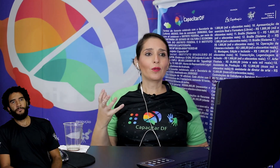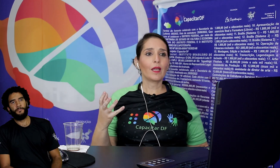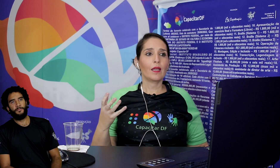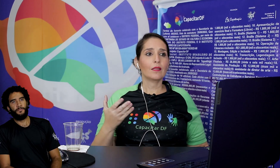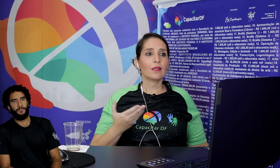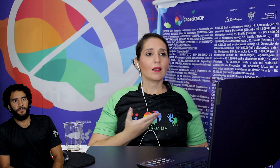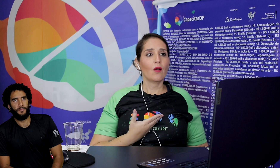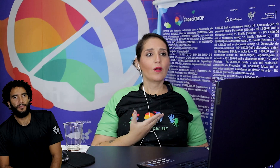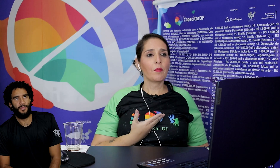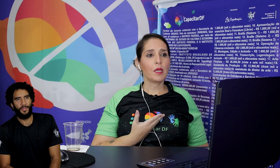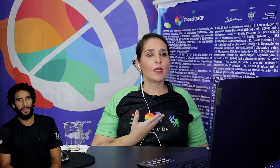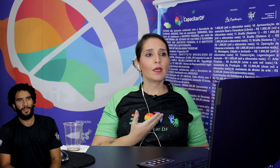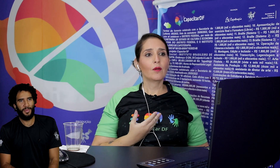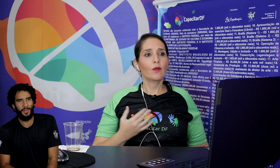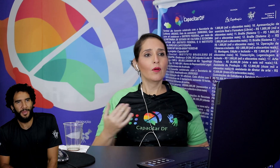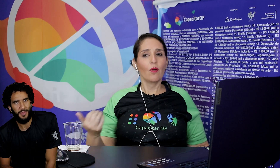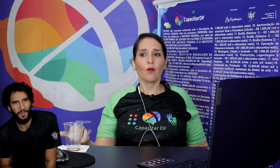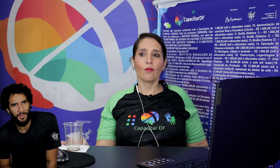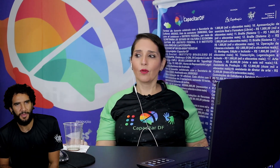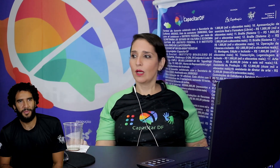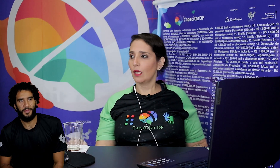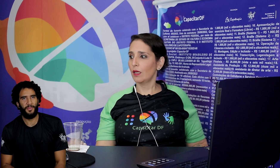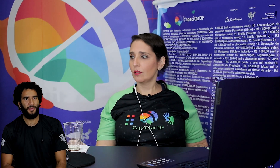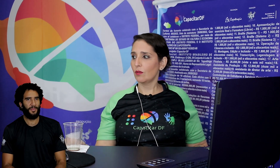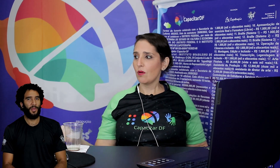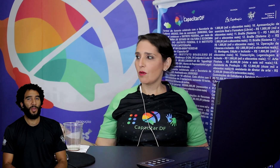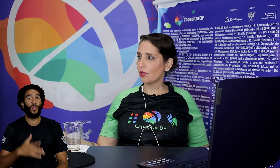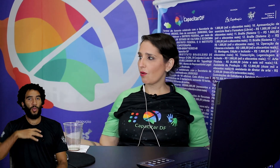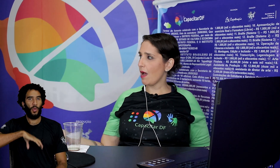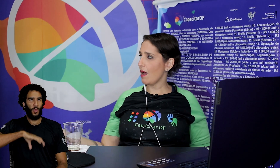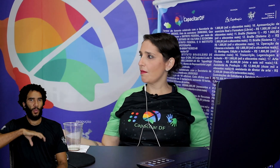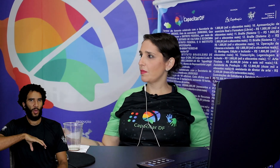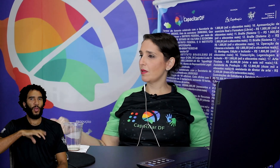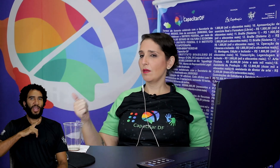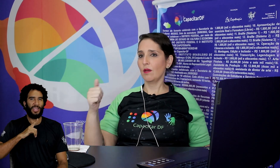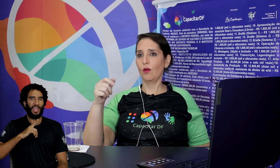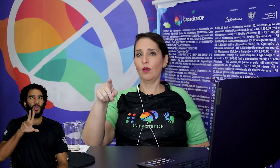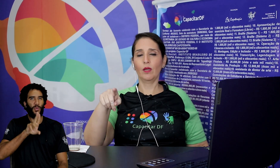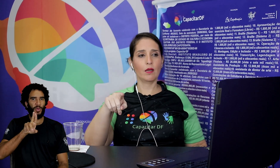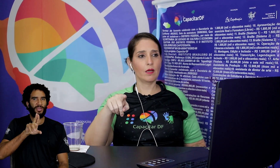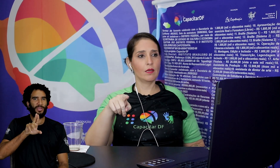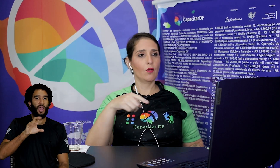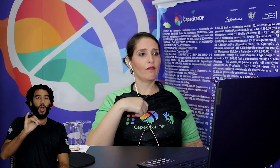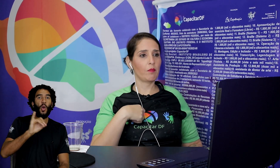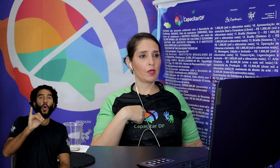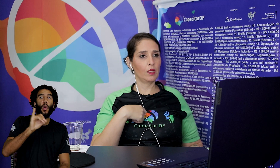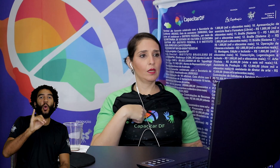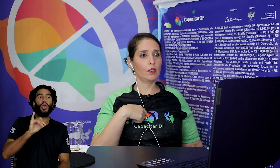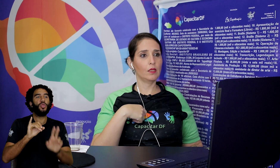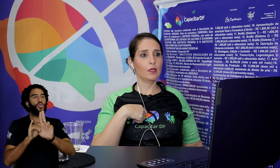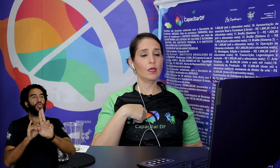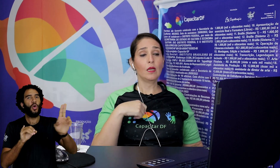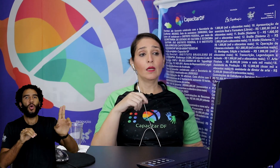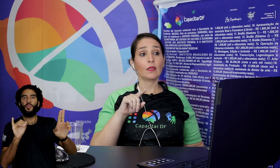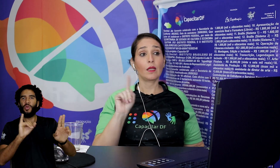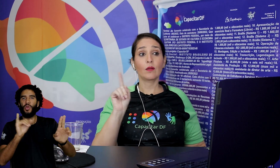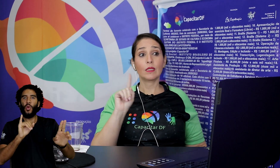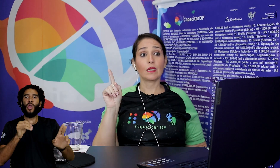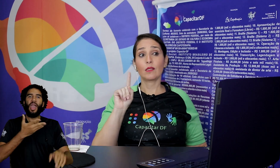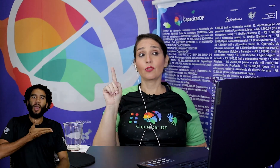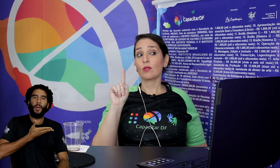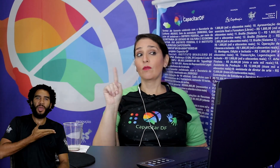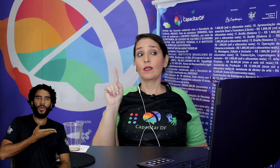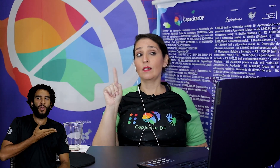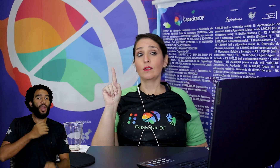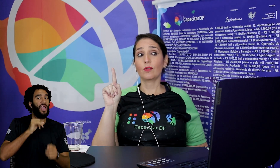no português. Oi, amigo. Oi, fulano. Oi, Joabe. Oi, Loiane. Oi, Fabiane. Na língua de